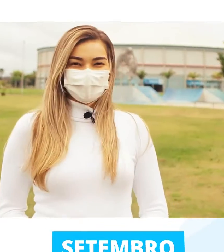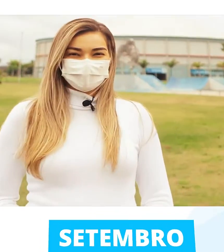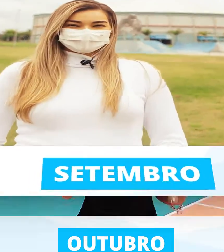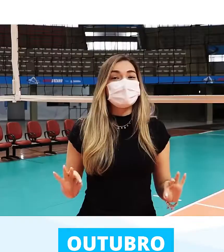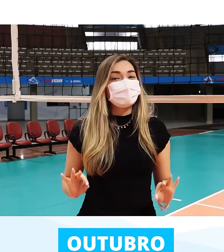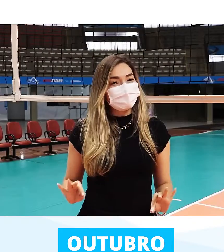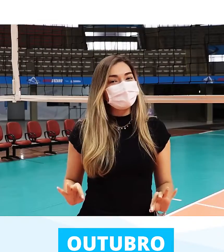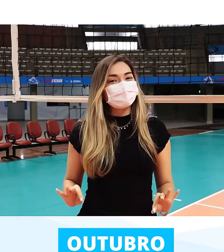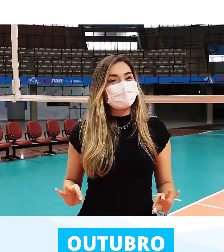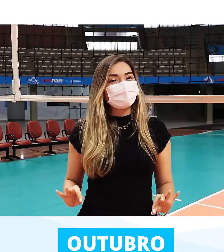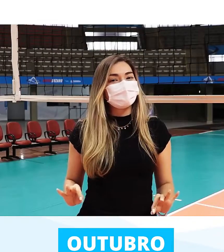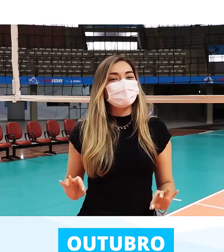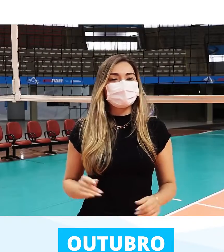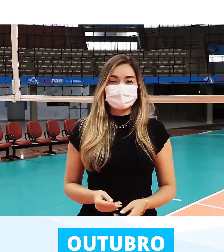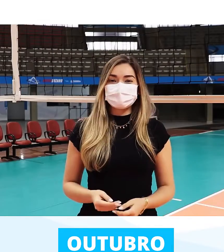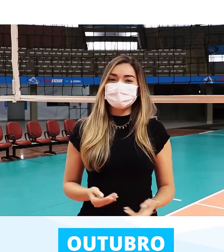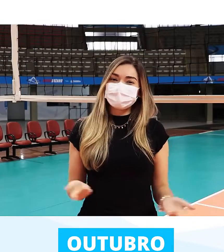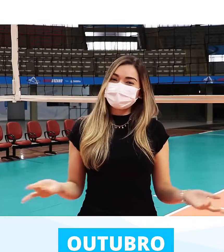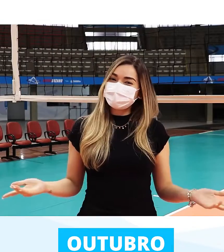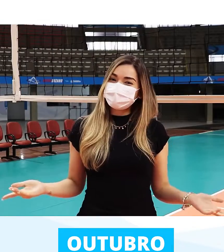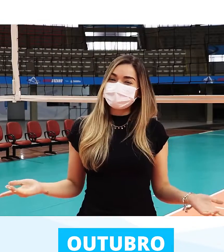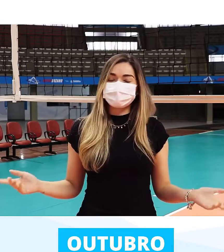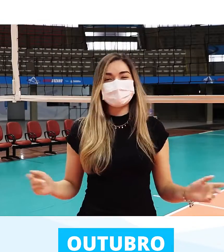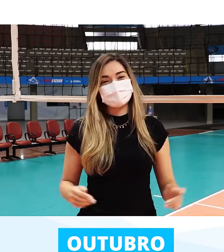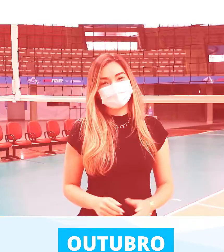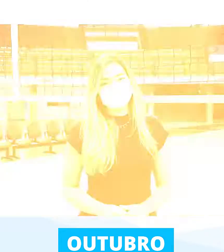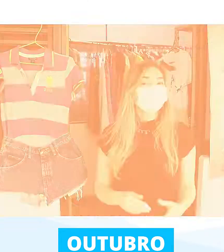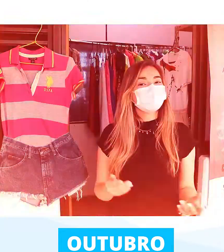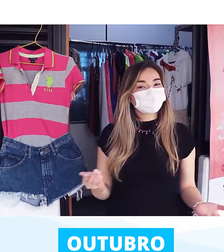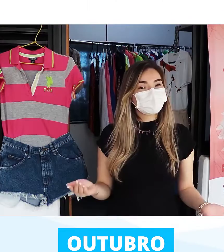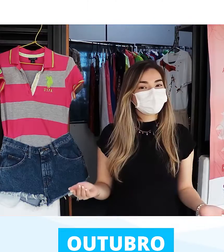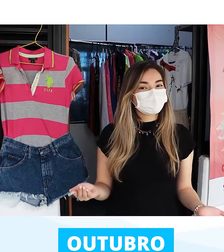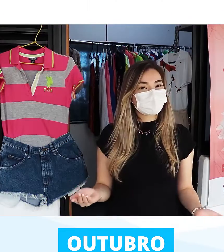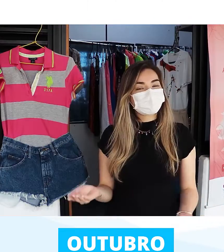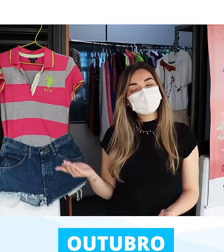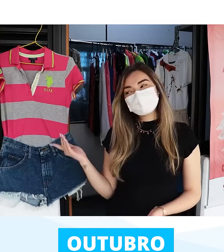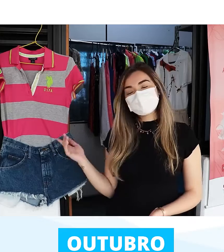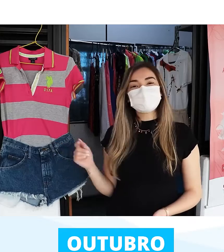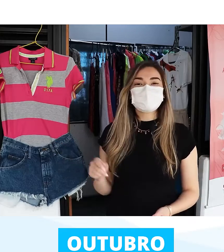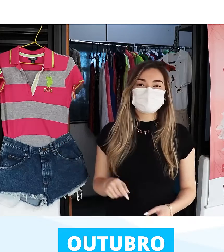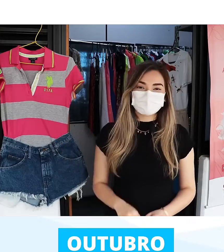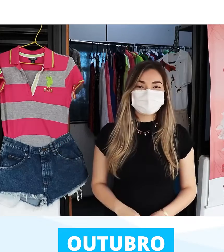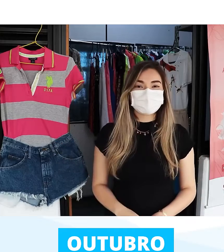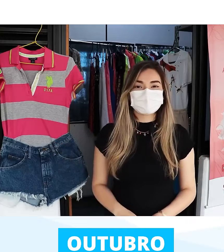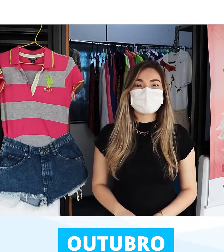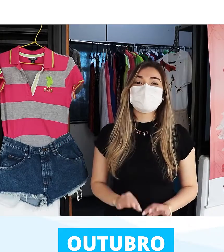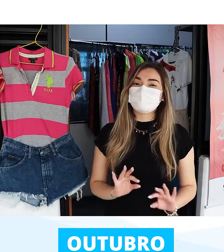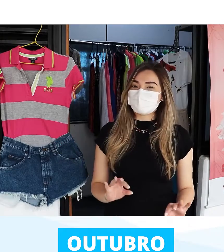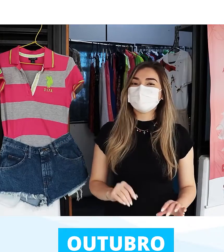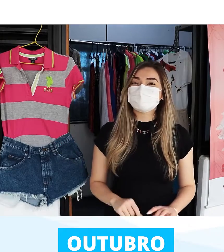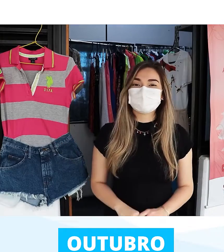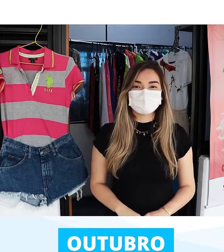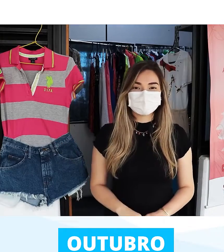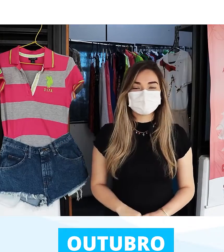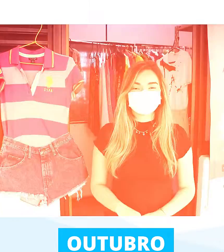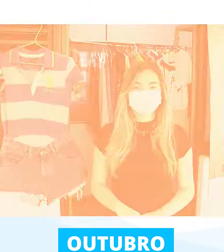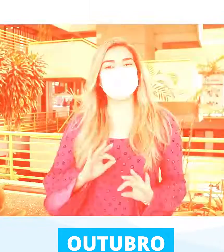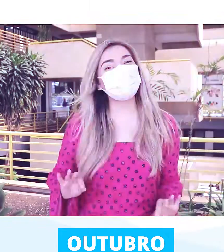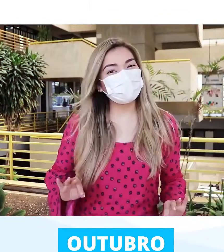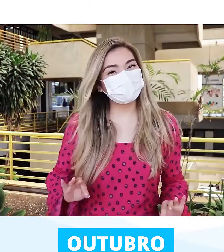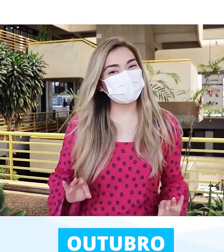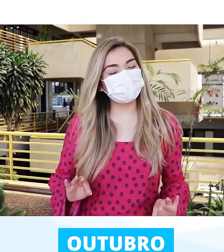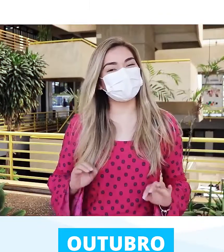Max Pfeffer. A campanha Baby Me Leva faz parceria com Suzano Vôlei. E a Loja do Bem, aqui no nosso Fundo Social, já voltou a